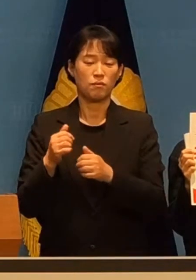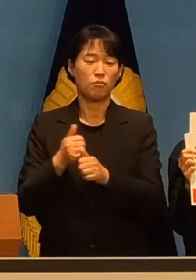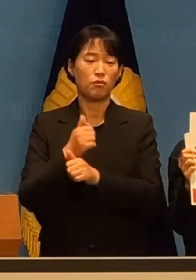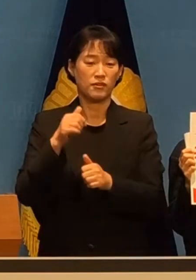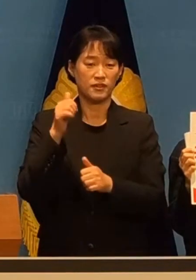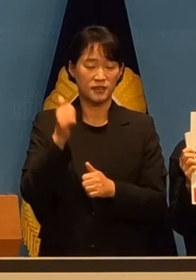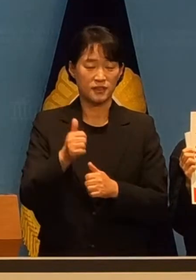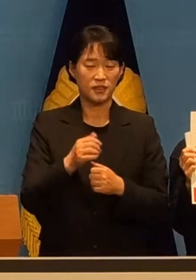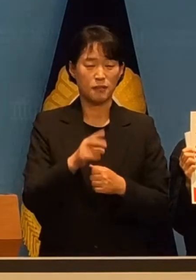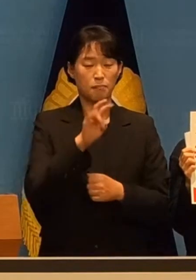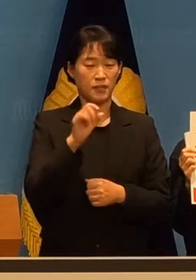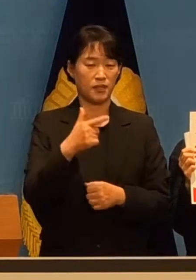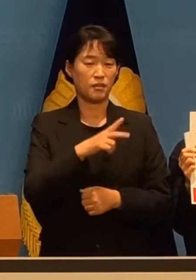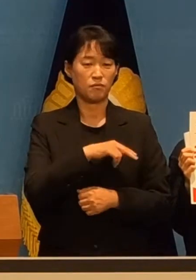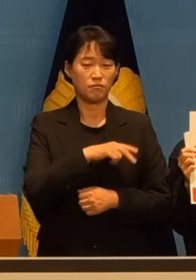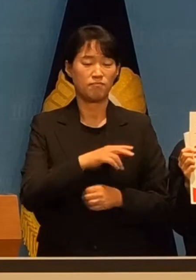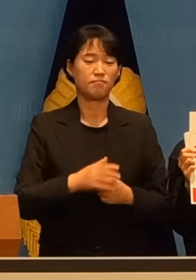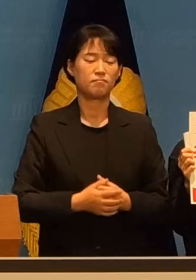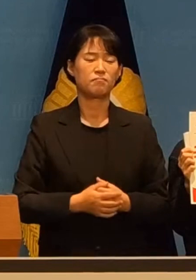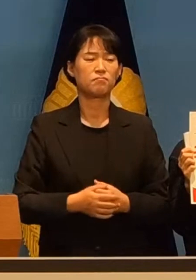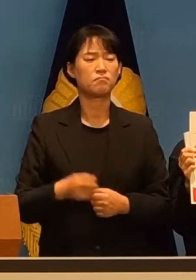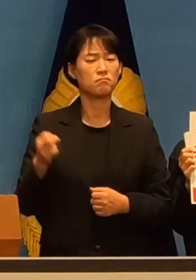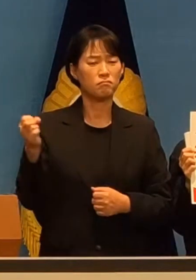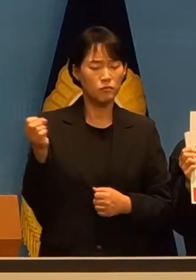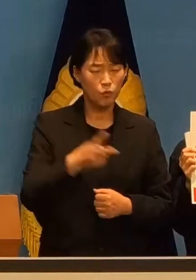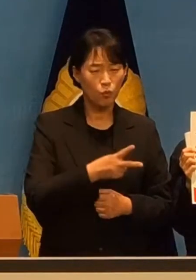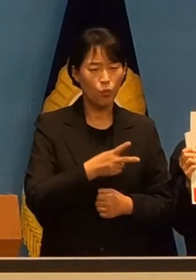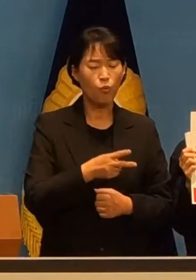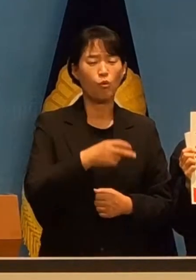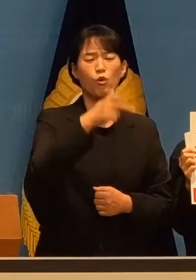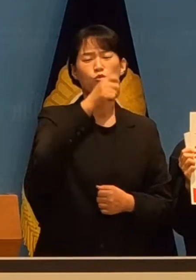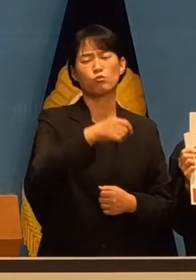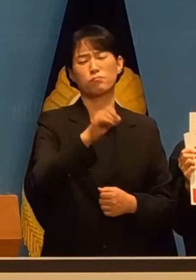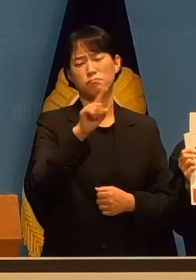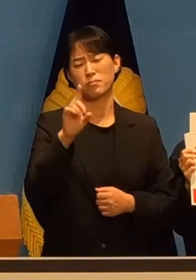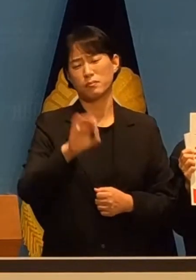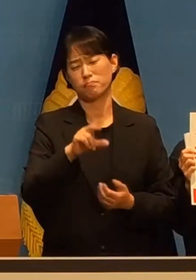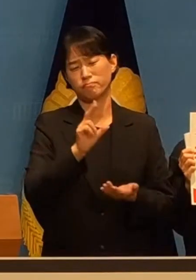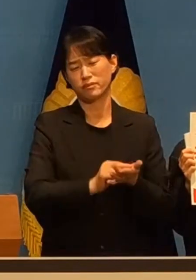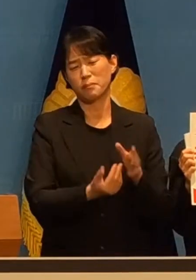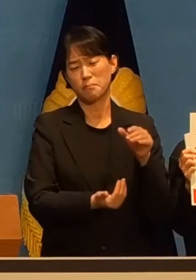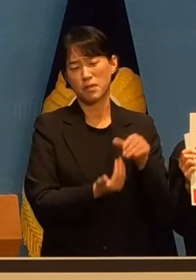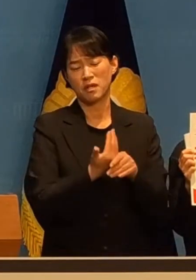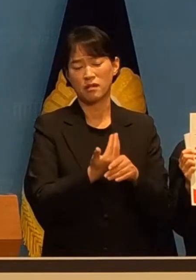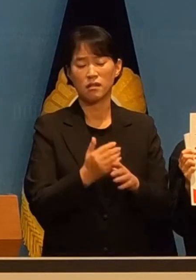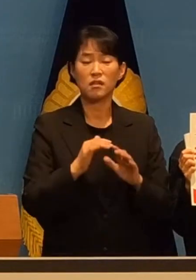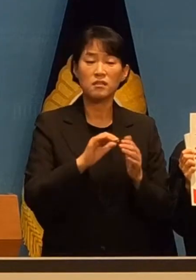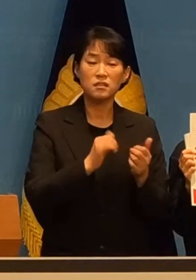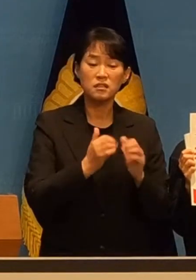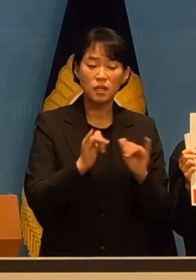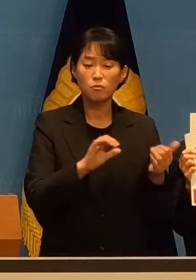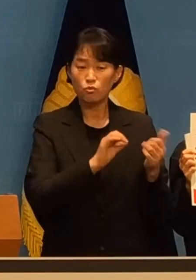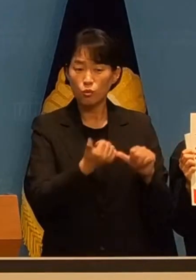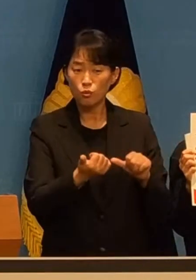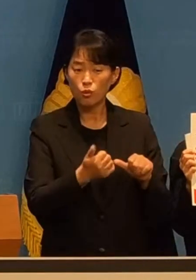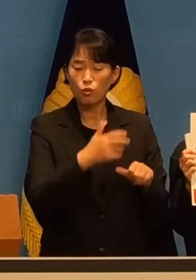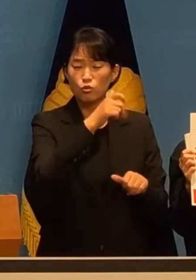국회의원입니다. 또 쿠팡입니다. 사람이 죽어도 쿠팡,